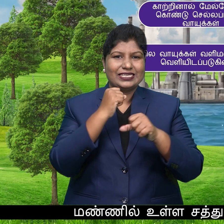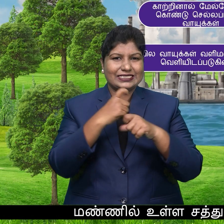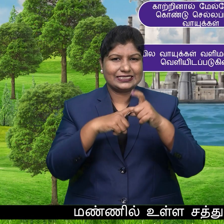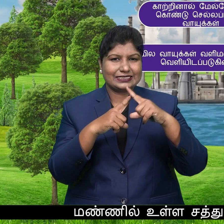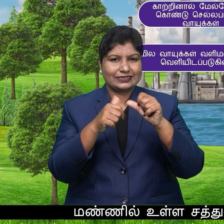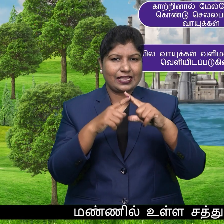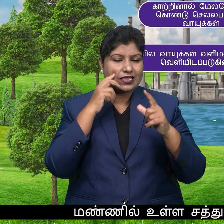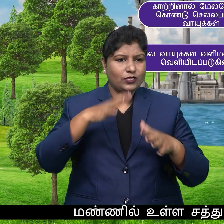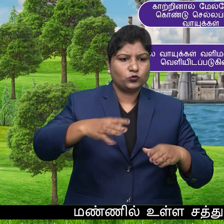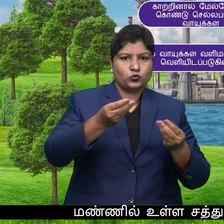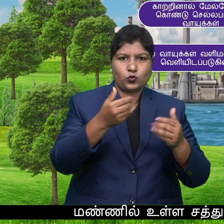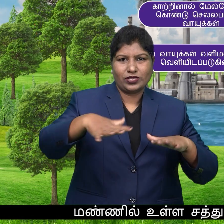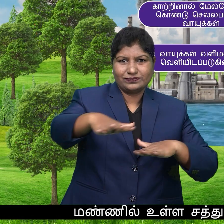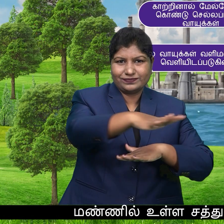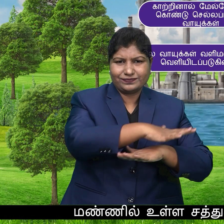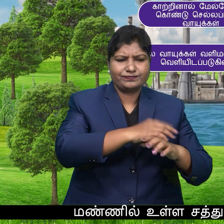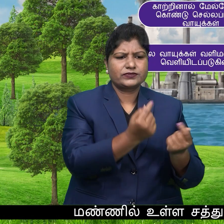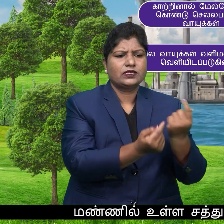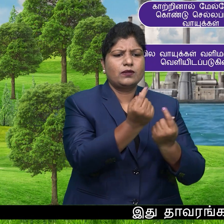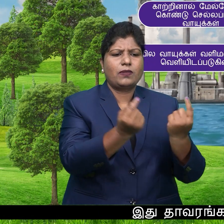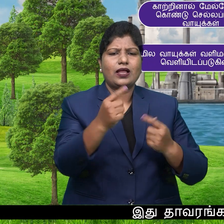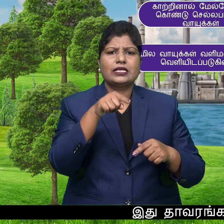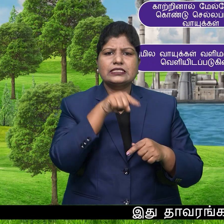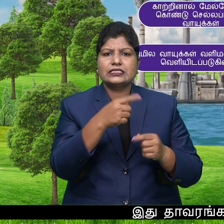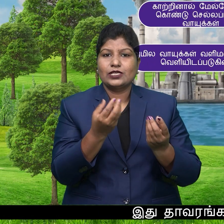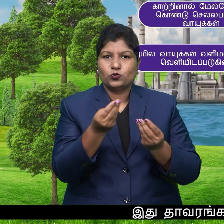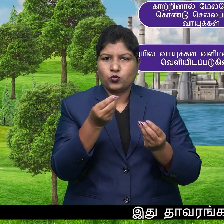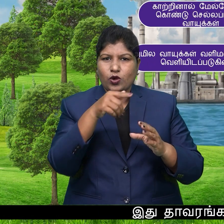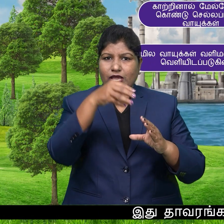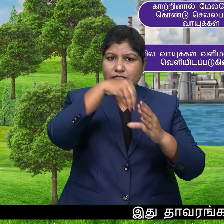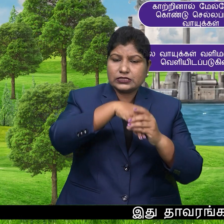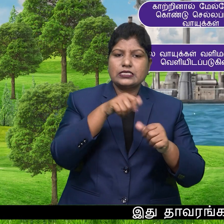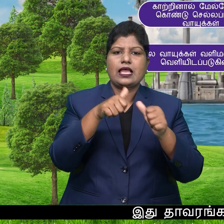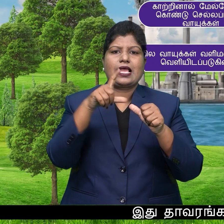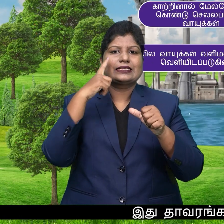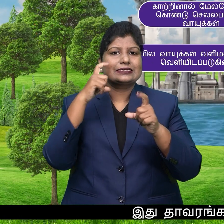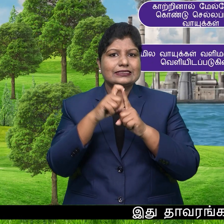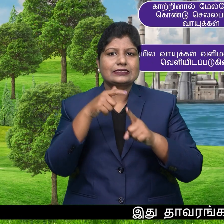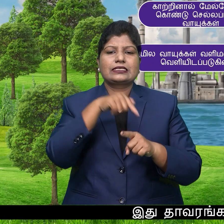மண்ணில் உள்ள சத்துக்களை வெளியேற்றுவதால் இதில் தாவரங்களை பாதிக்கிறது.